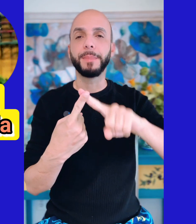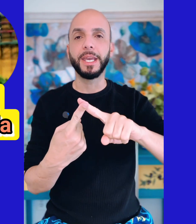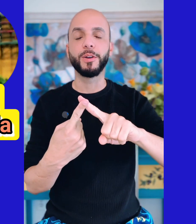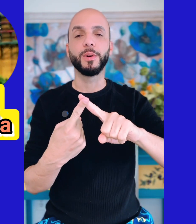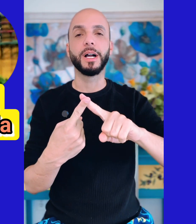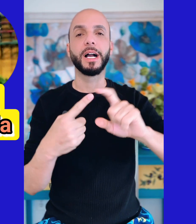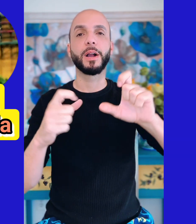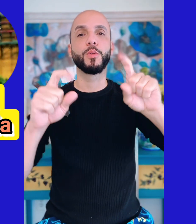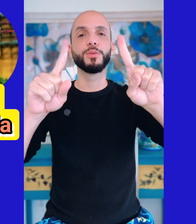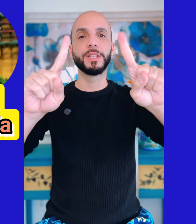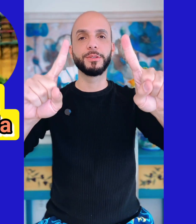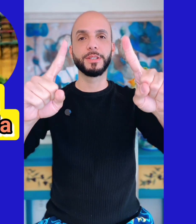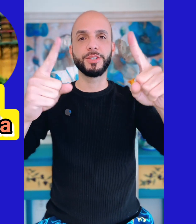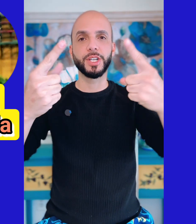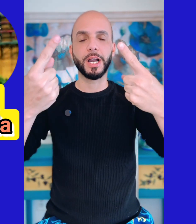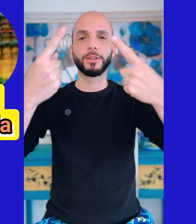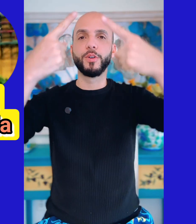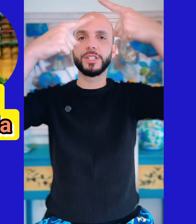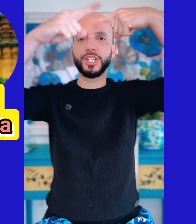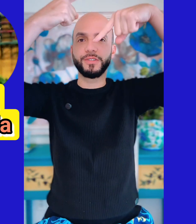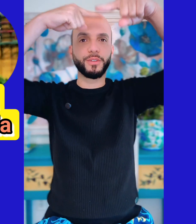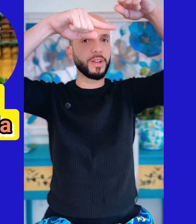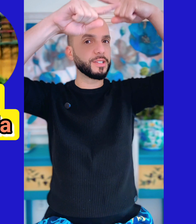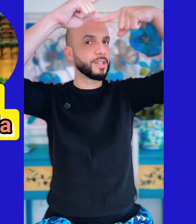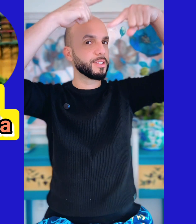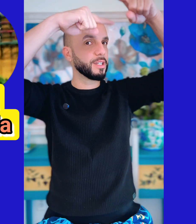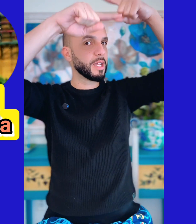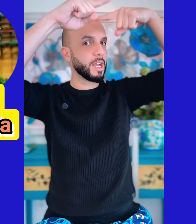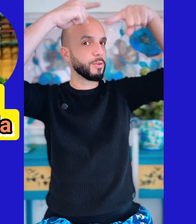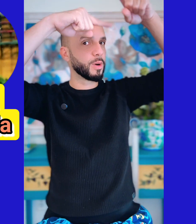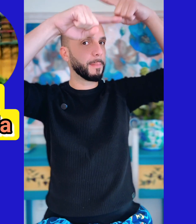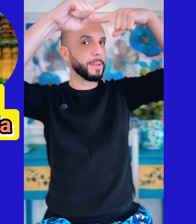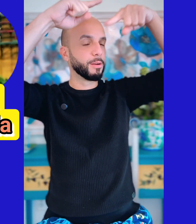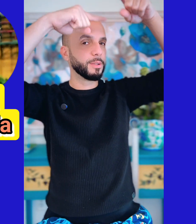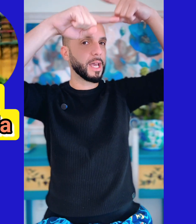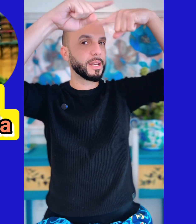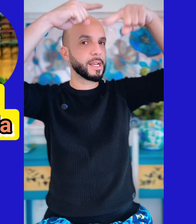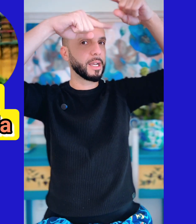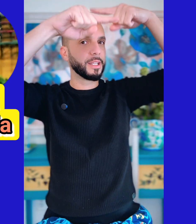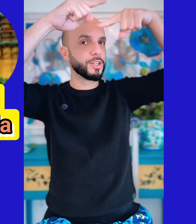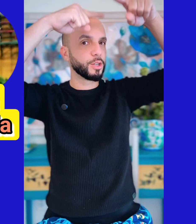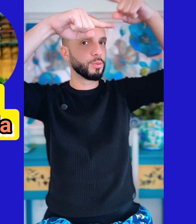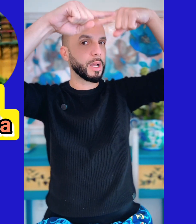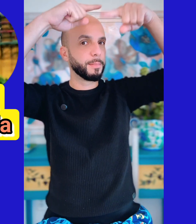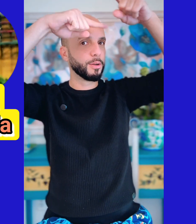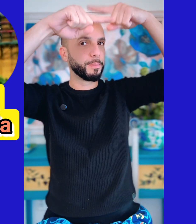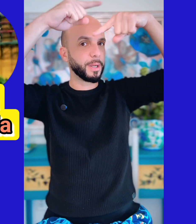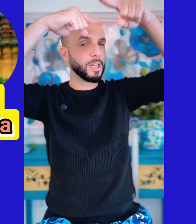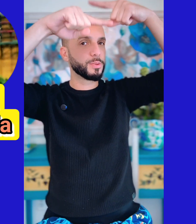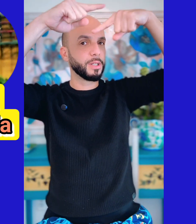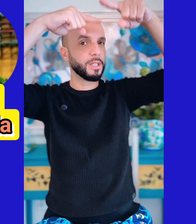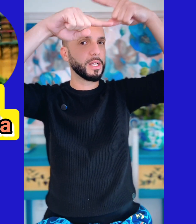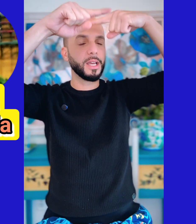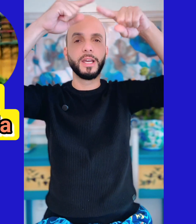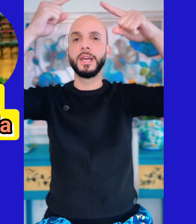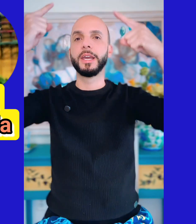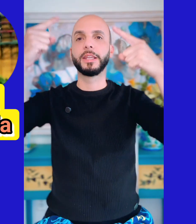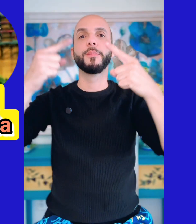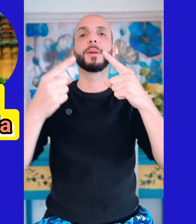Primeiro, com os dedos indicadores, a gente vai fazer assim, né? O cabelo dela, né? Característica do cabelo preso ali, né? Então,